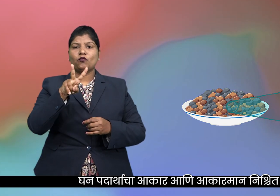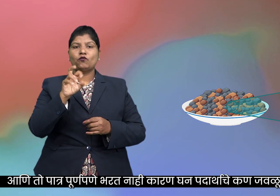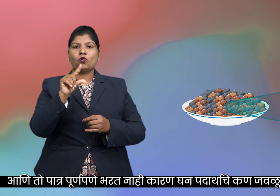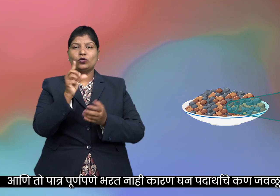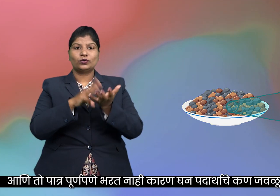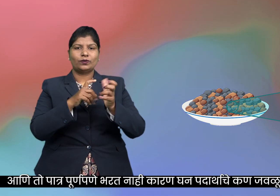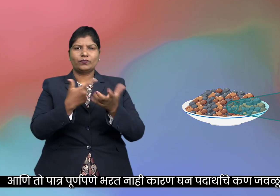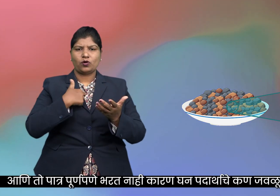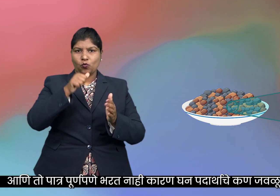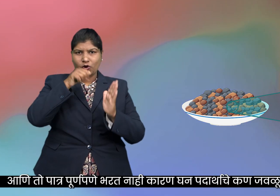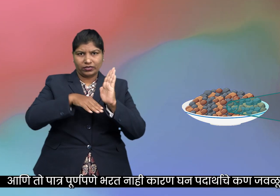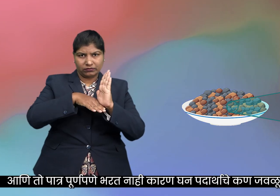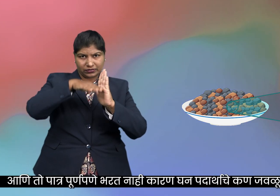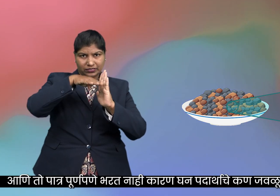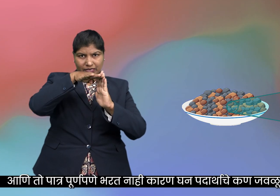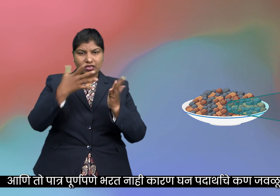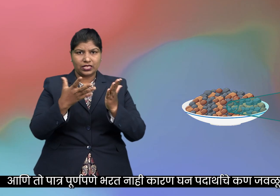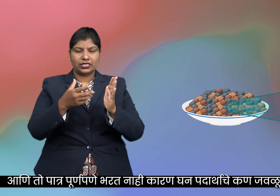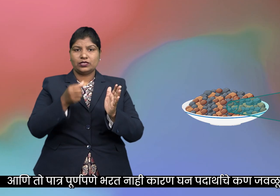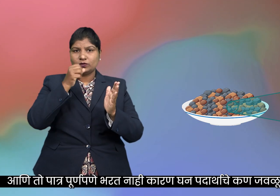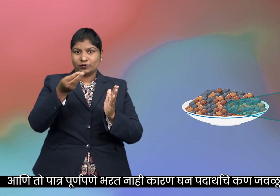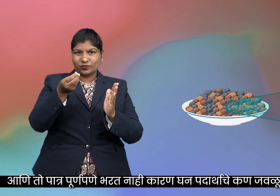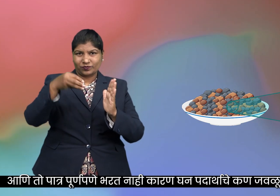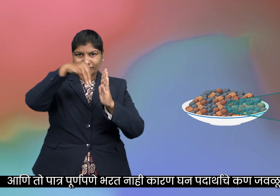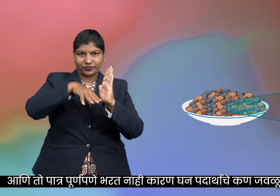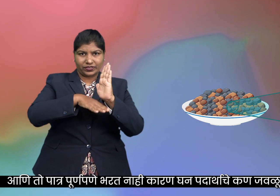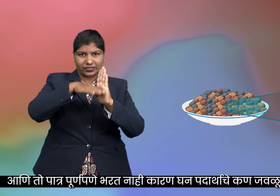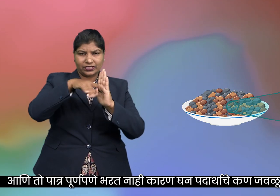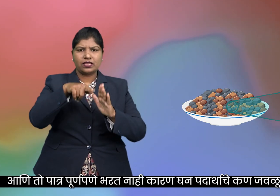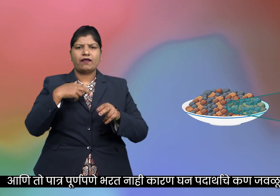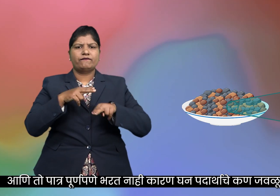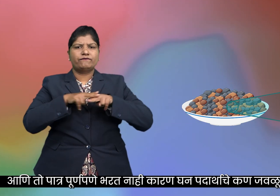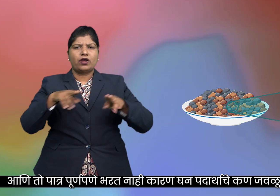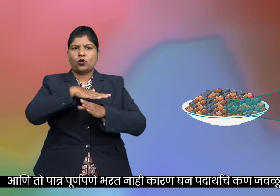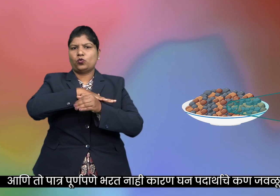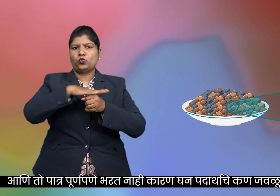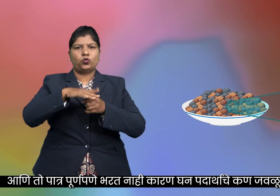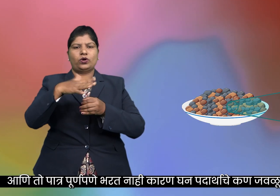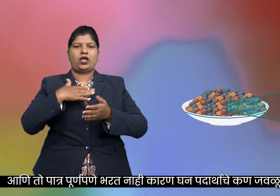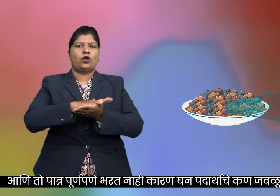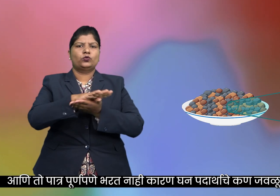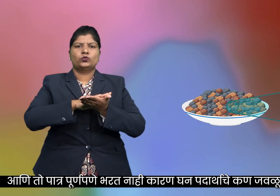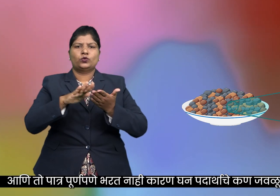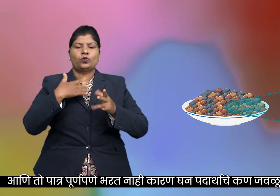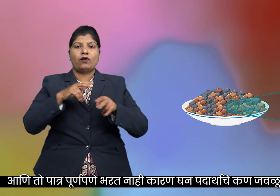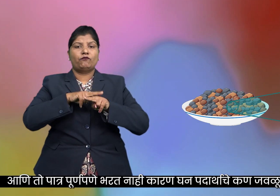आणि तो पात्र पूर्णपणे भरत नाही, कारण घन पदार्थाचे कण जवळून पॅक केलेले असतात.